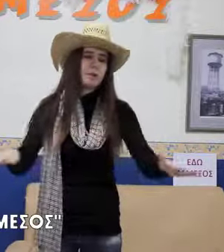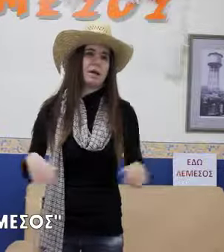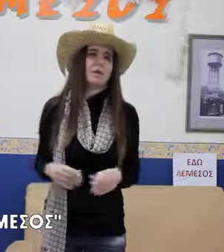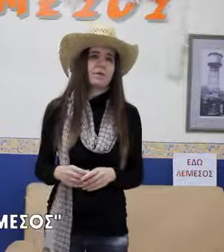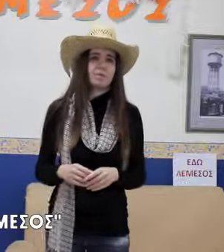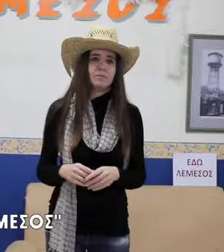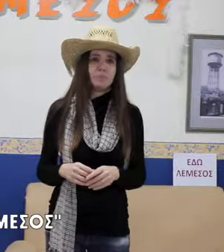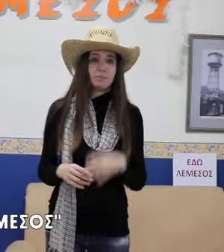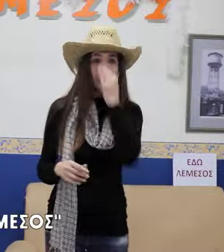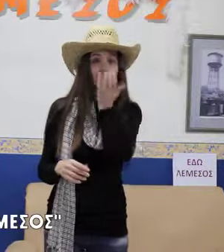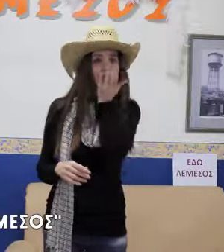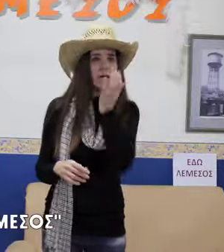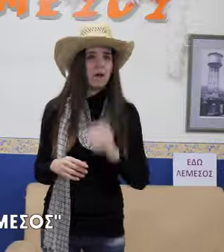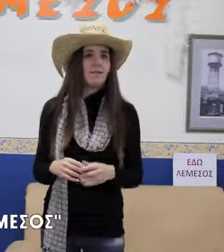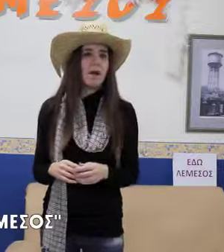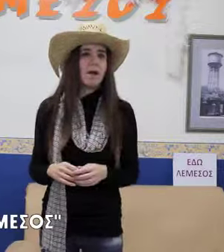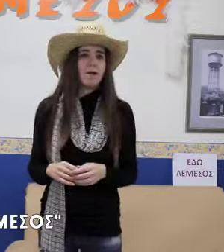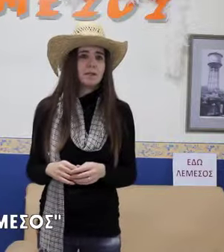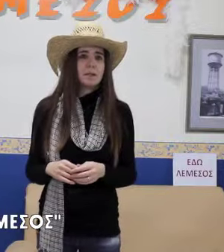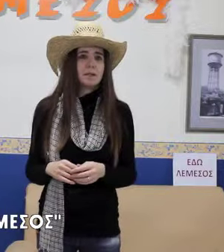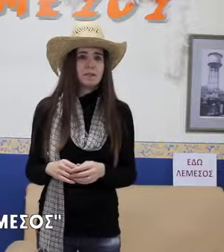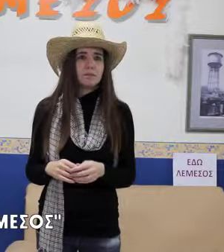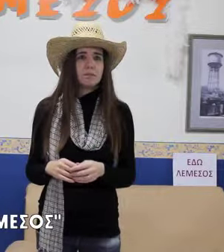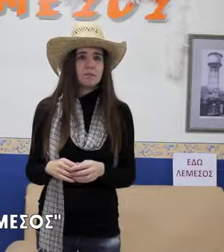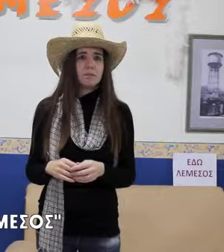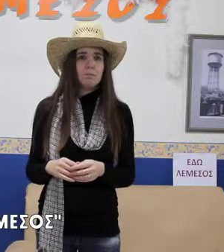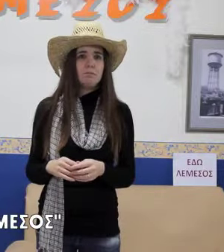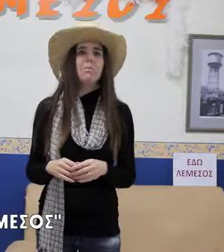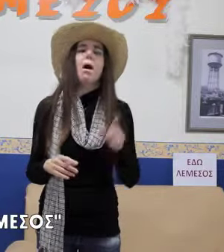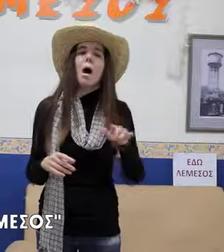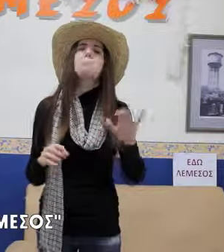Το καρναβάλι θα κλείσει με πανηγυρικό τρόπο,